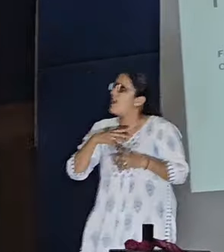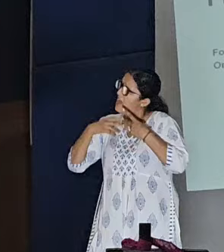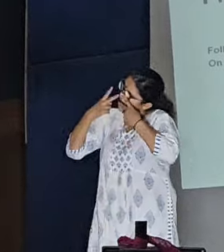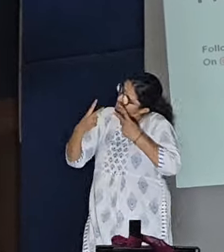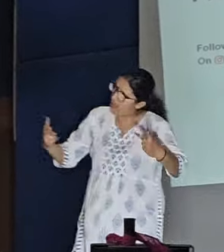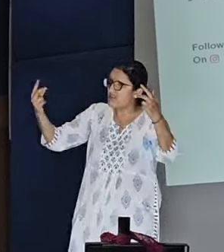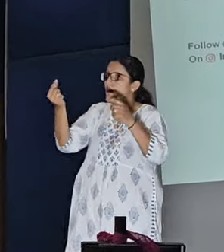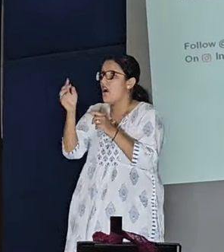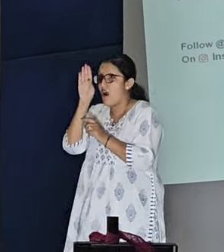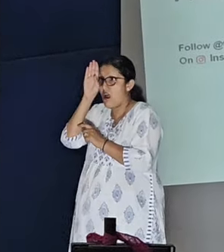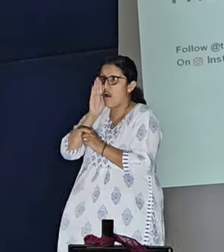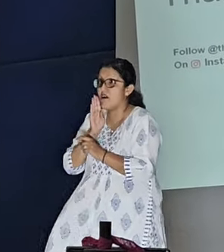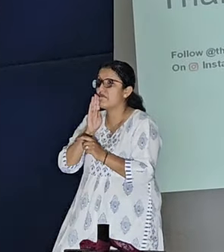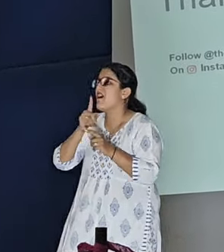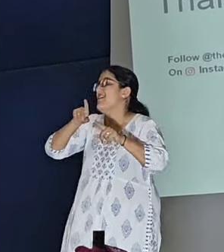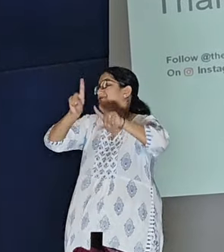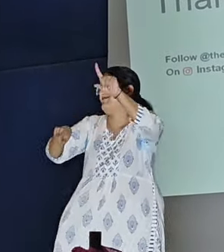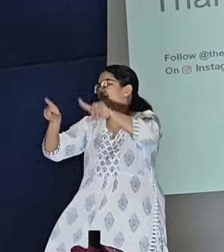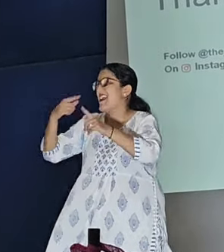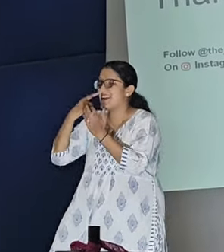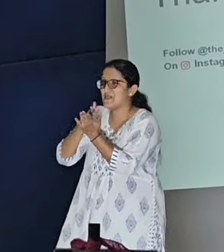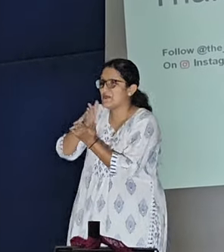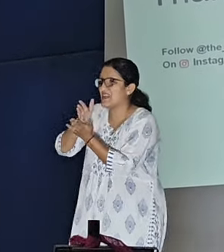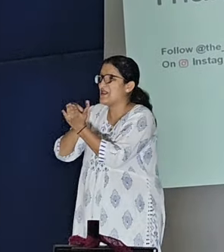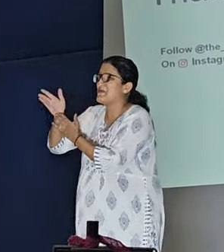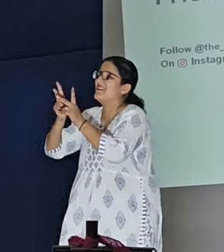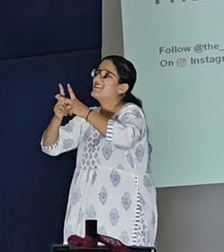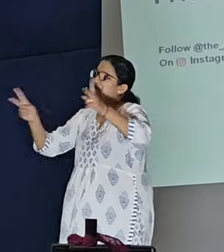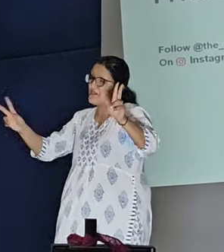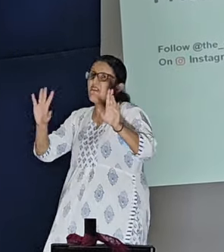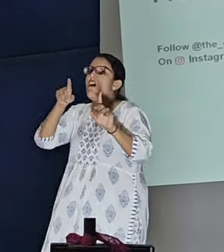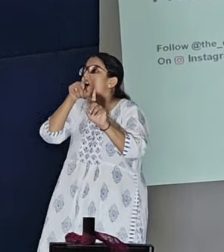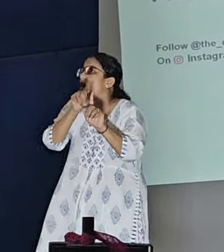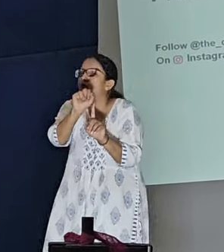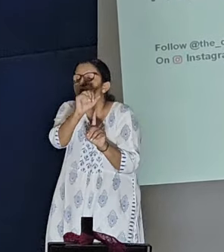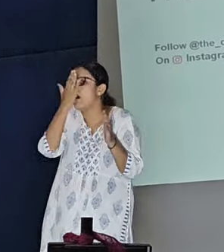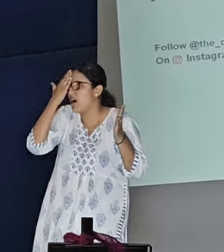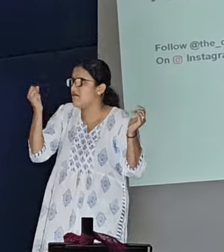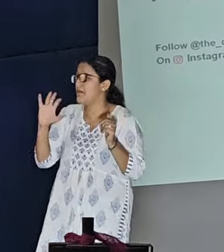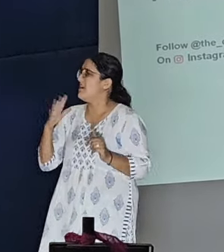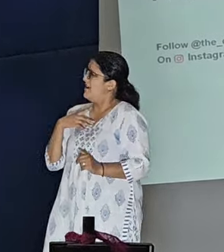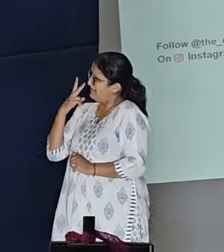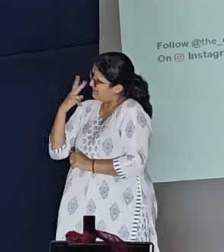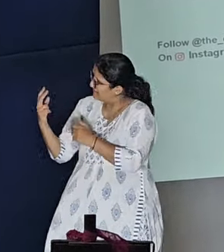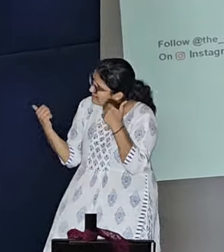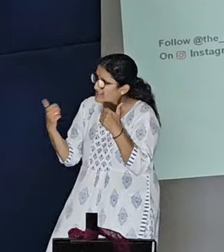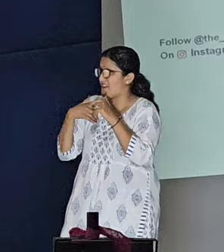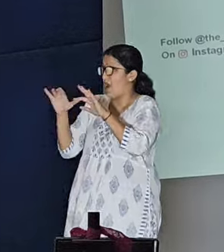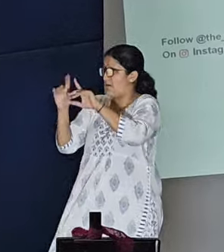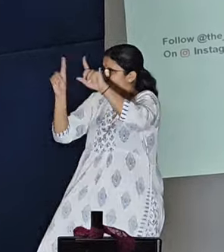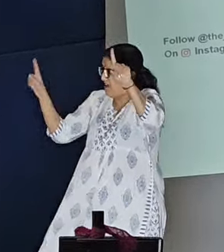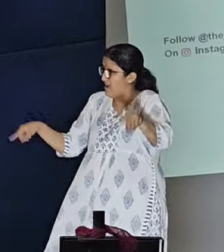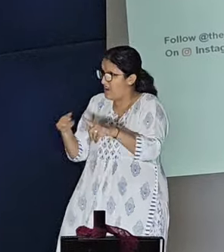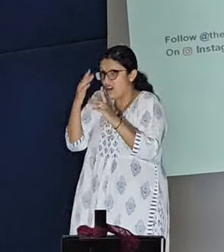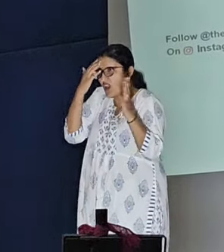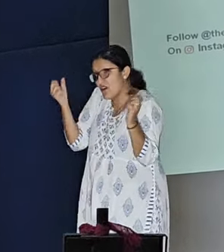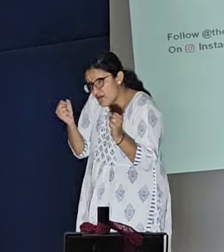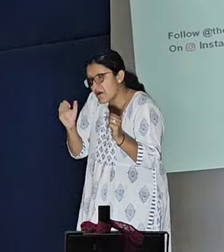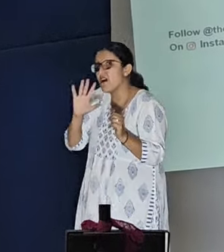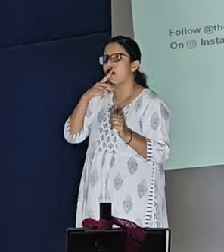इसका एक्चुअल मतलब क्या होता है कि मतलब जैसे कि मैंने अभी अपने पीपीटी में भी दिखाया कि बहुत अलग अलग टाइप के विजन्स होते